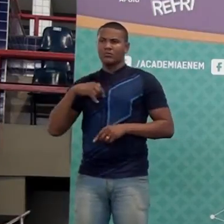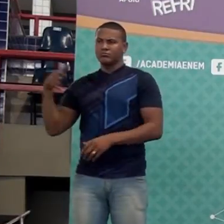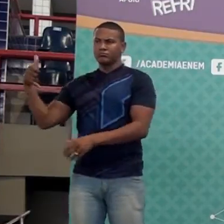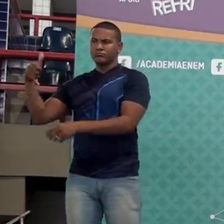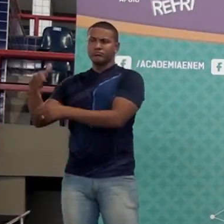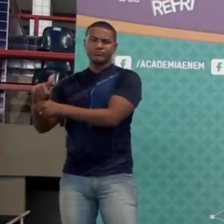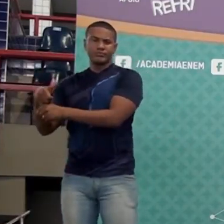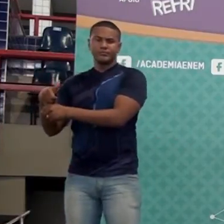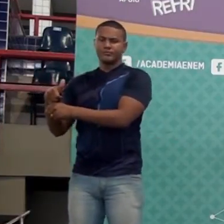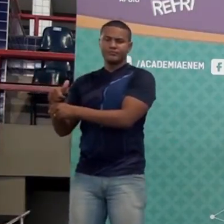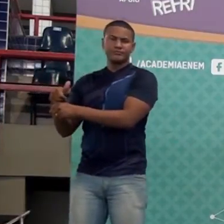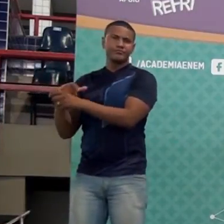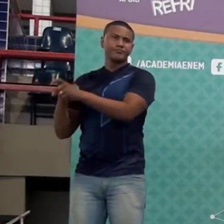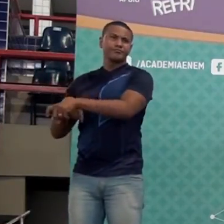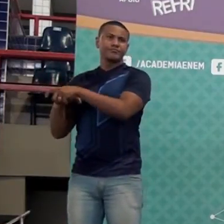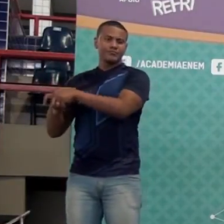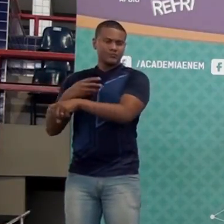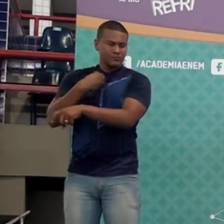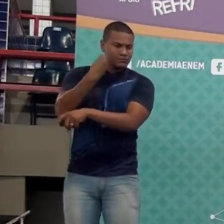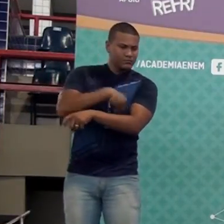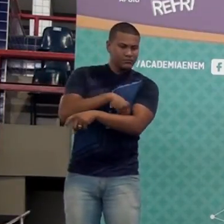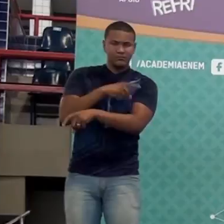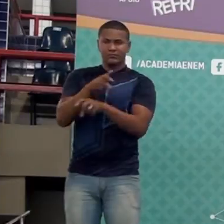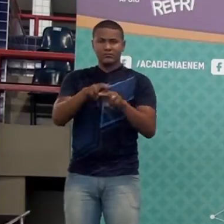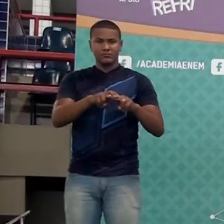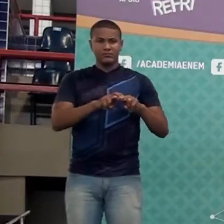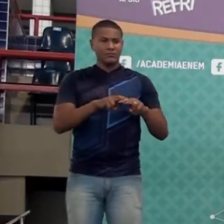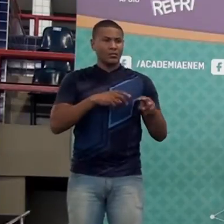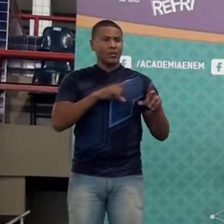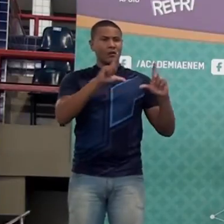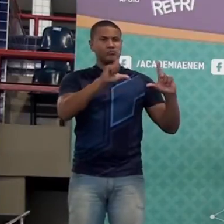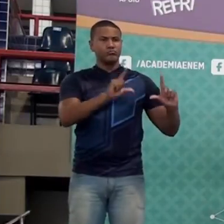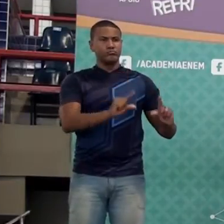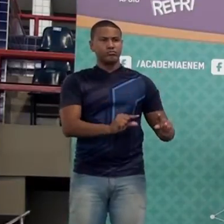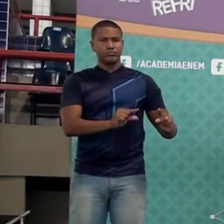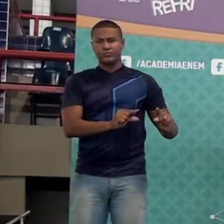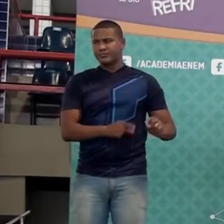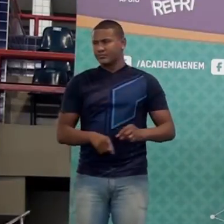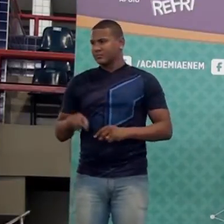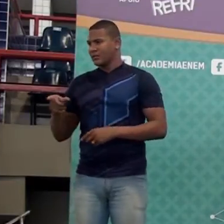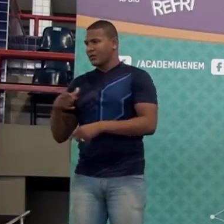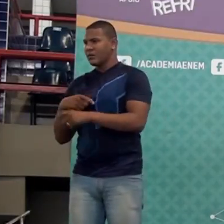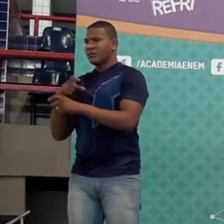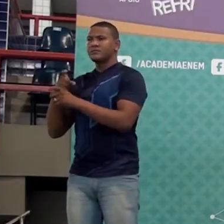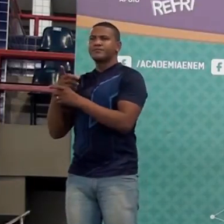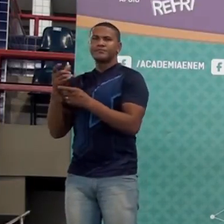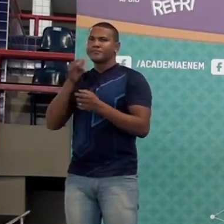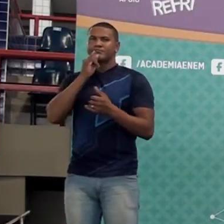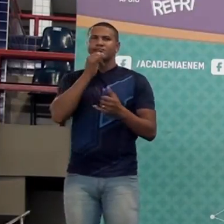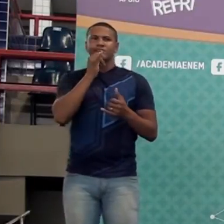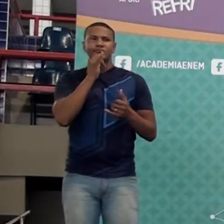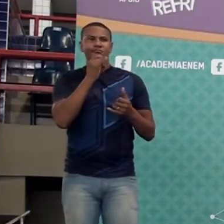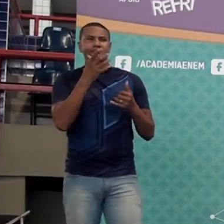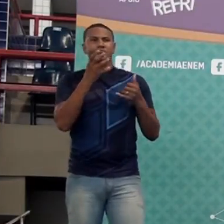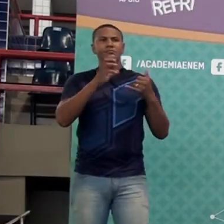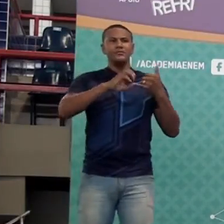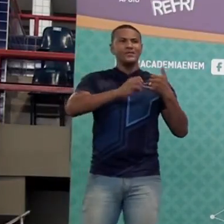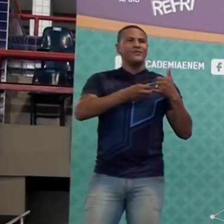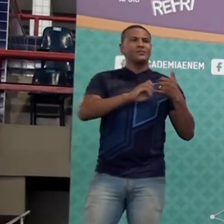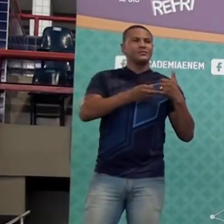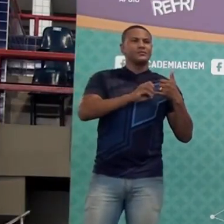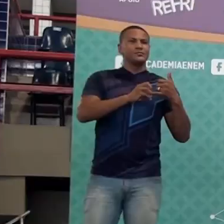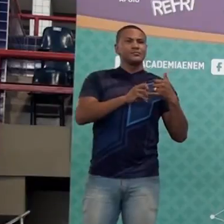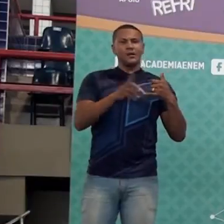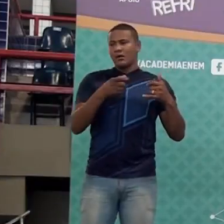biocombustível. Muitos agricultores no Brasil, por exemplo, nos últimos anos, deixaram de plantar feijão para plantar